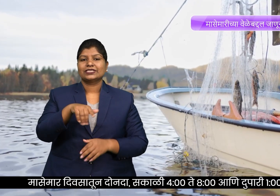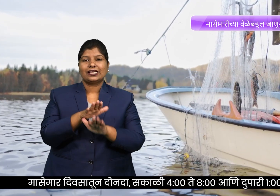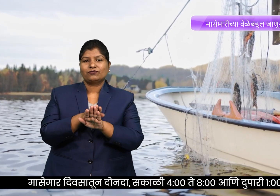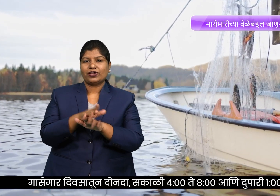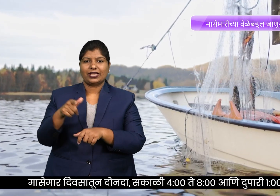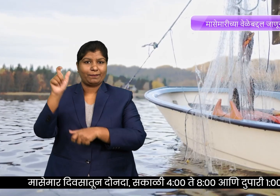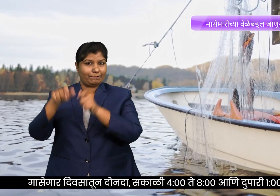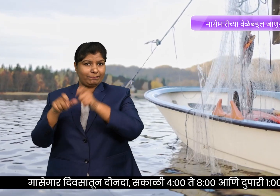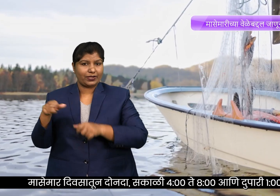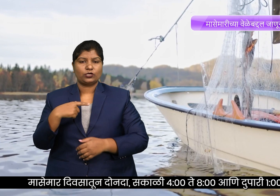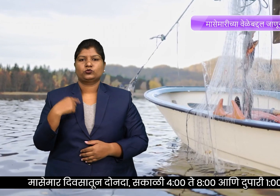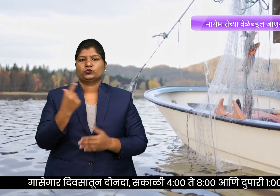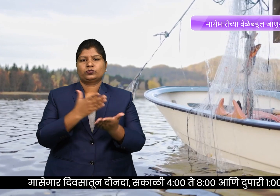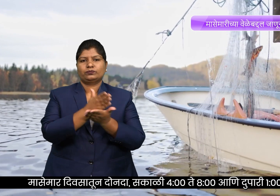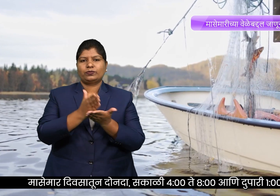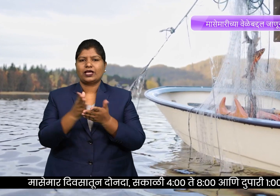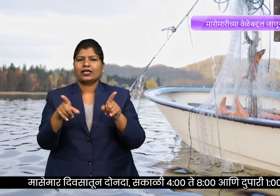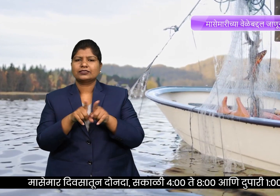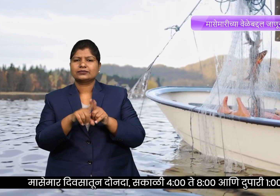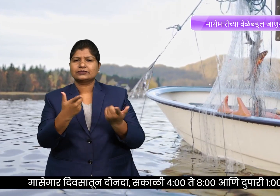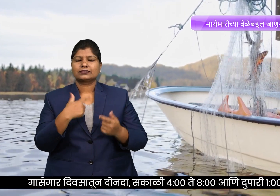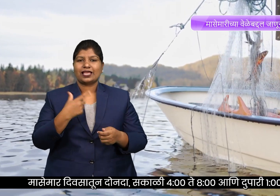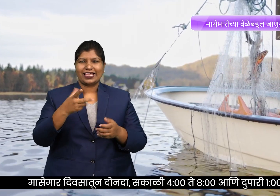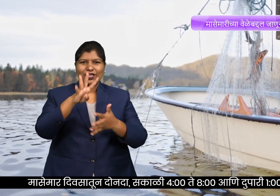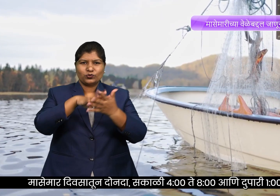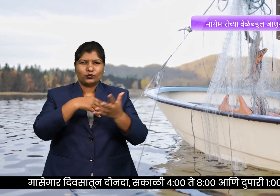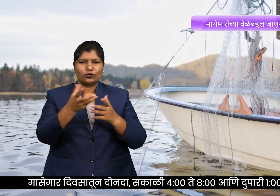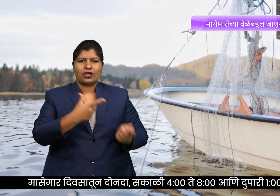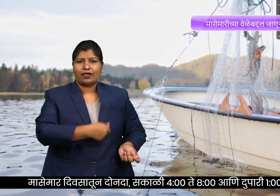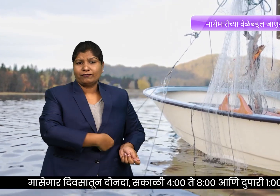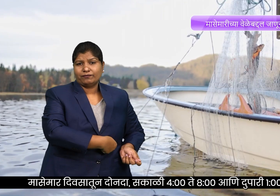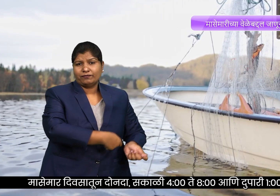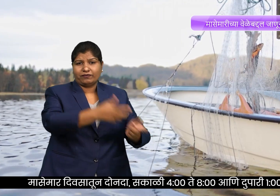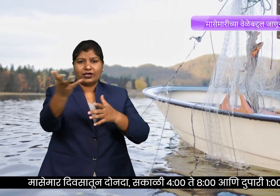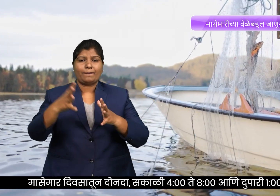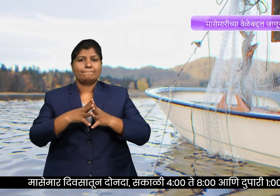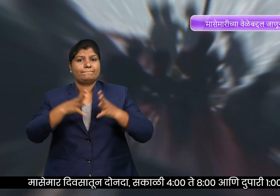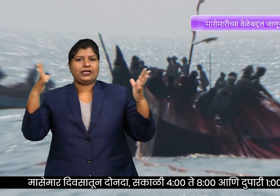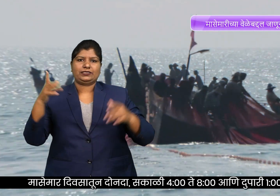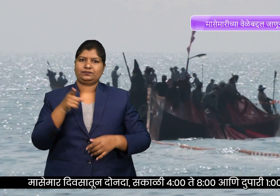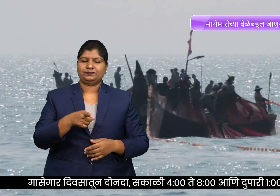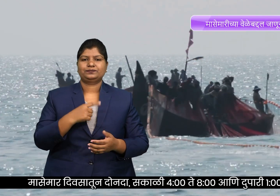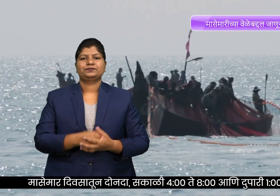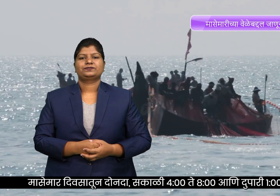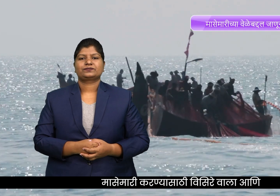मासेमारी दिवसातून 2दा म्हणजे सकाळी 4 ते 8 आणि दुपारी 1 ते 4 पर्यंत